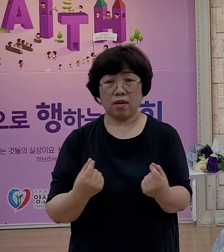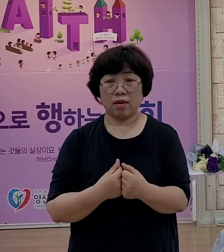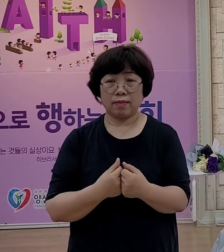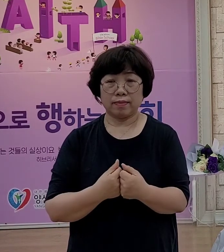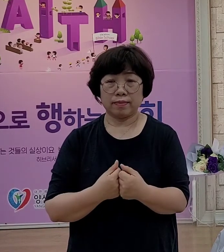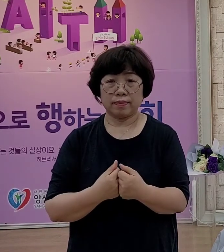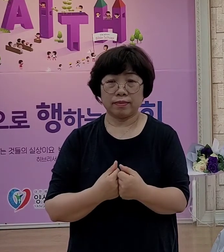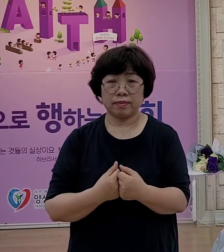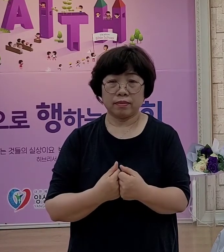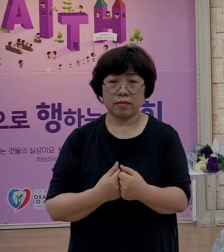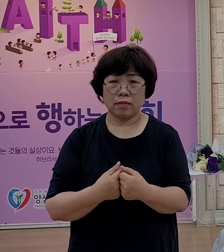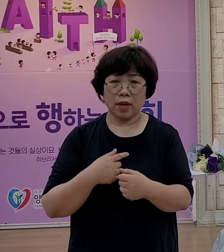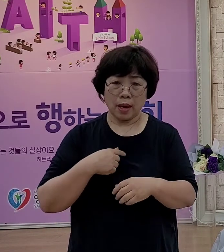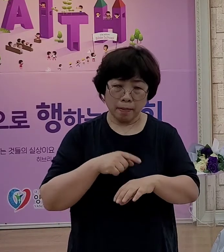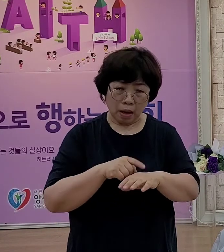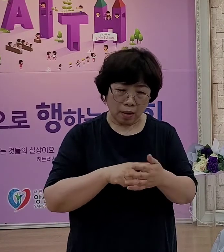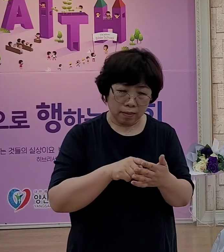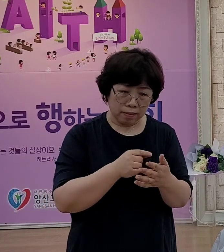한편으로는 은혜를 말하고,